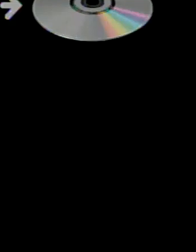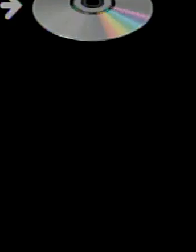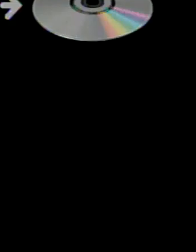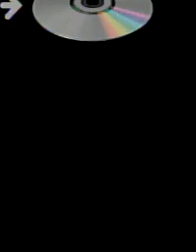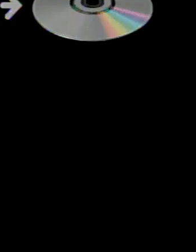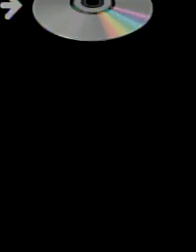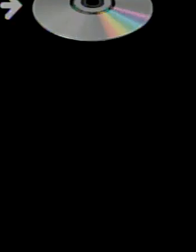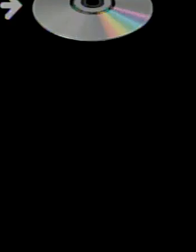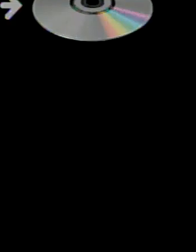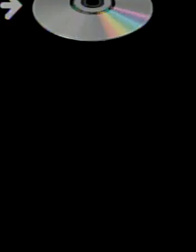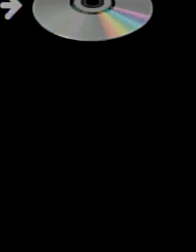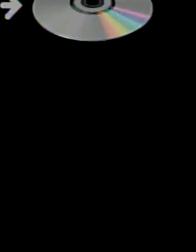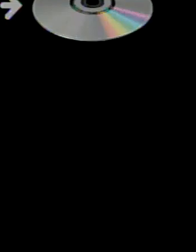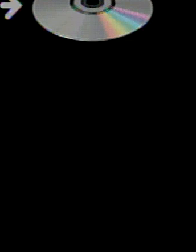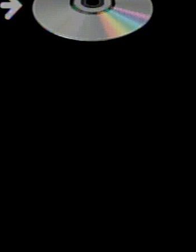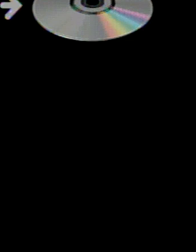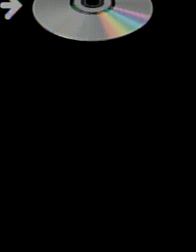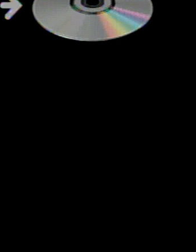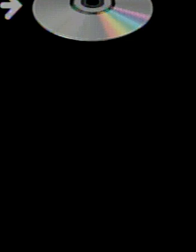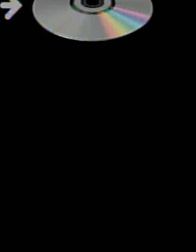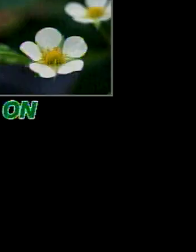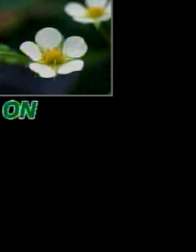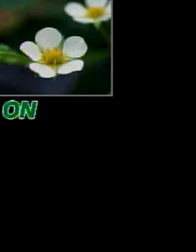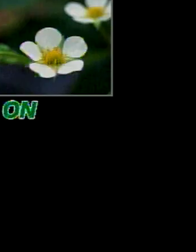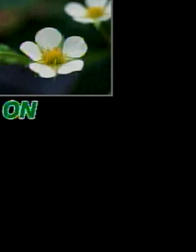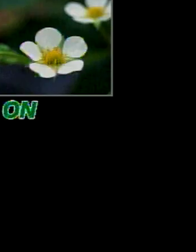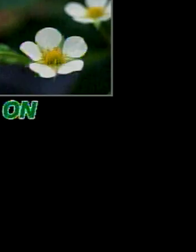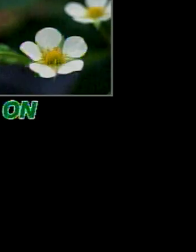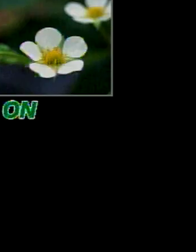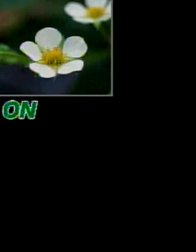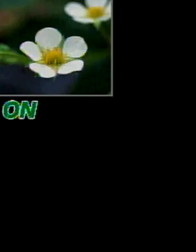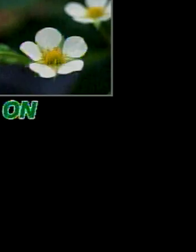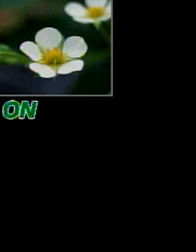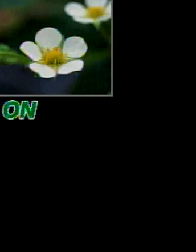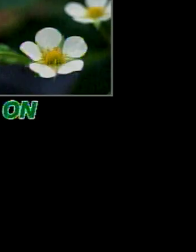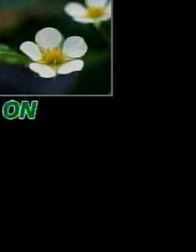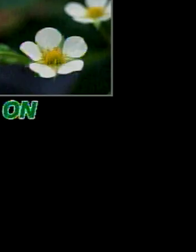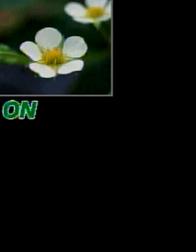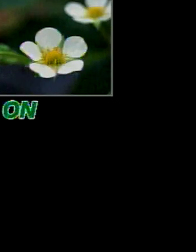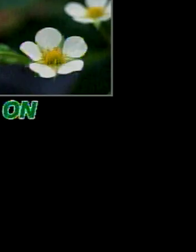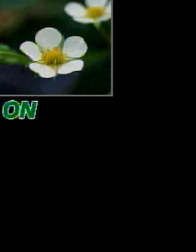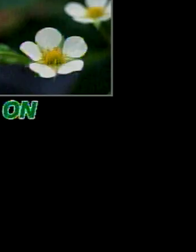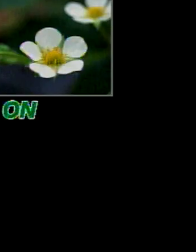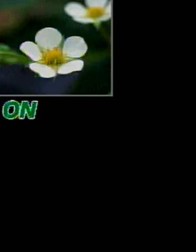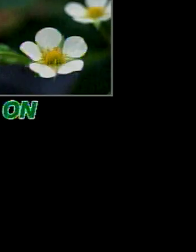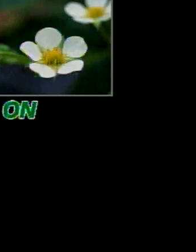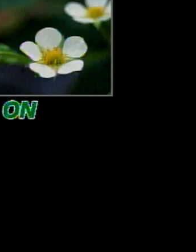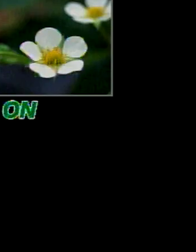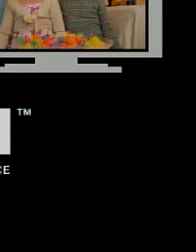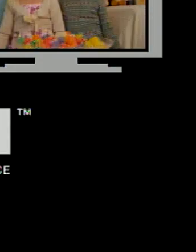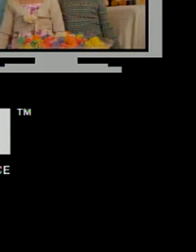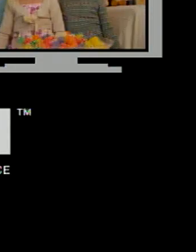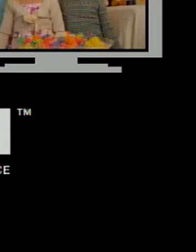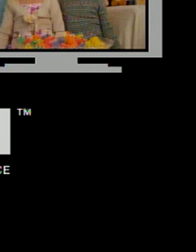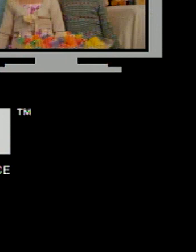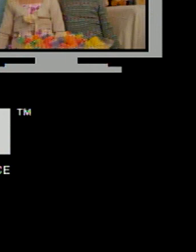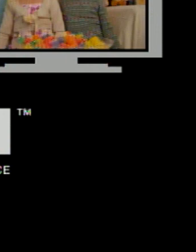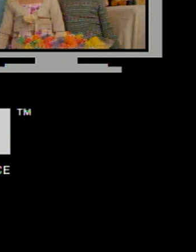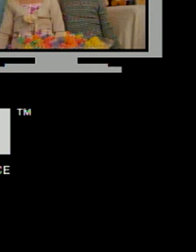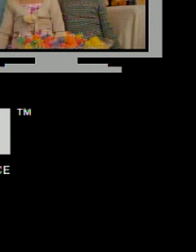副座请教一下我们那个频道那个变更许可的部